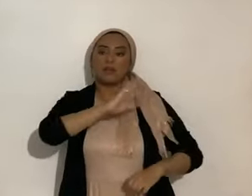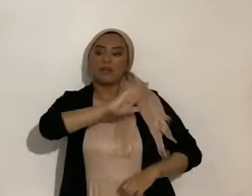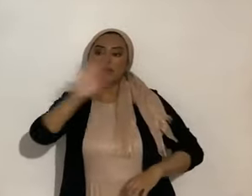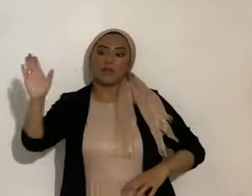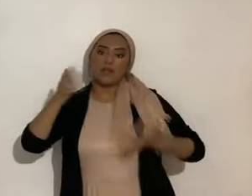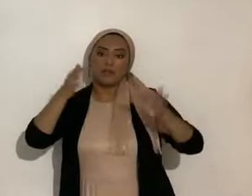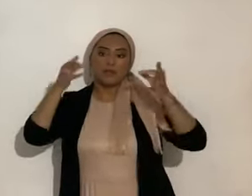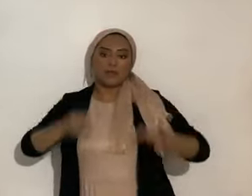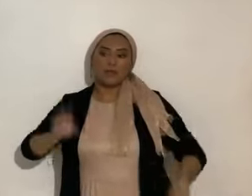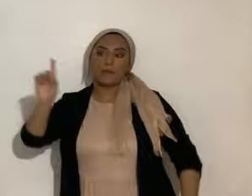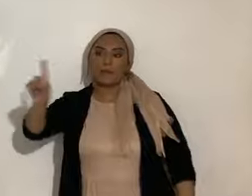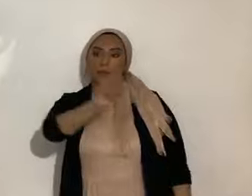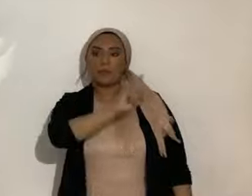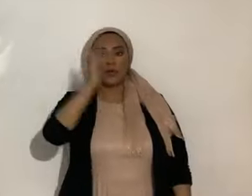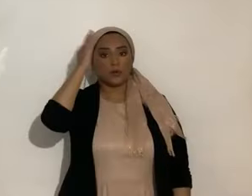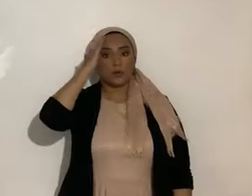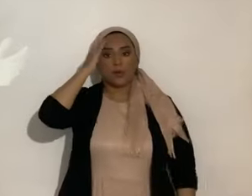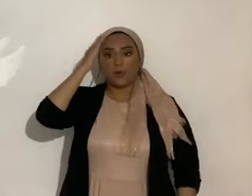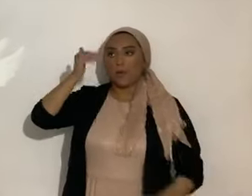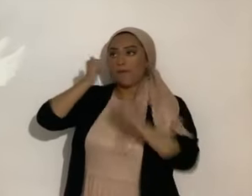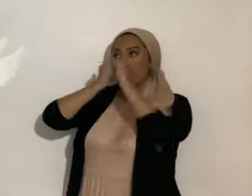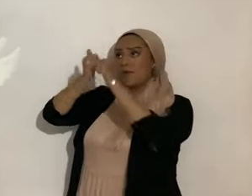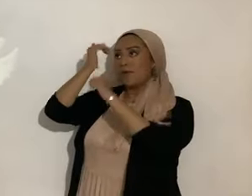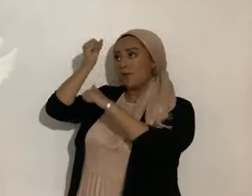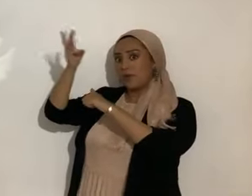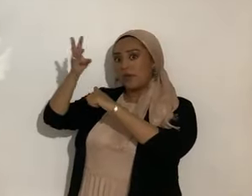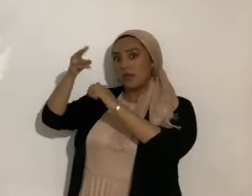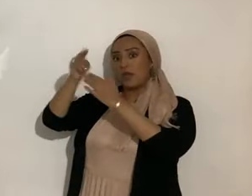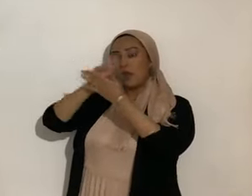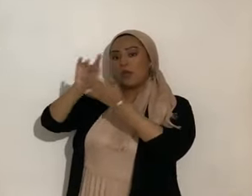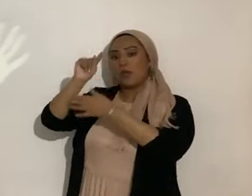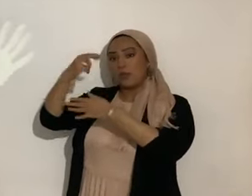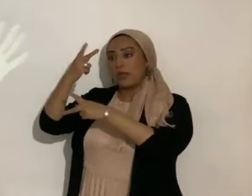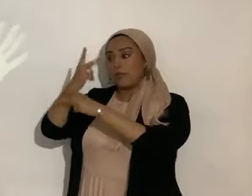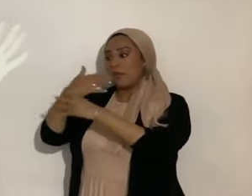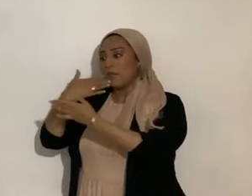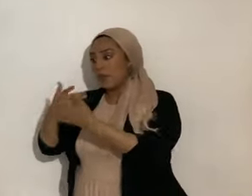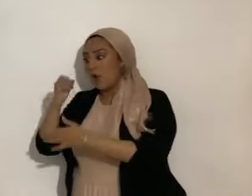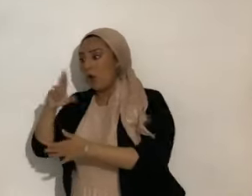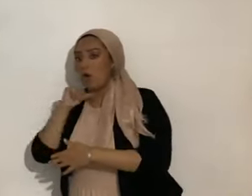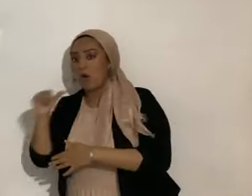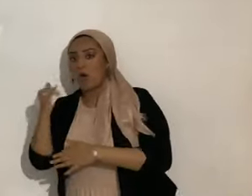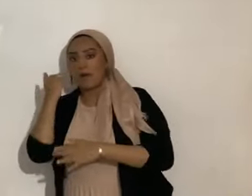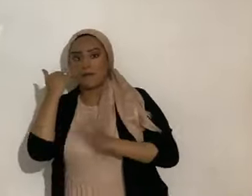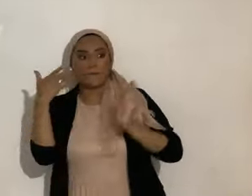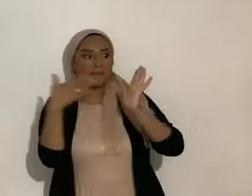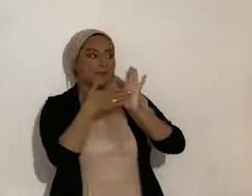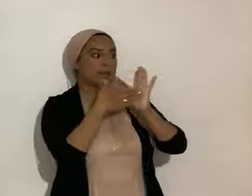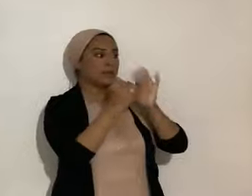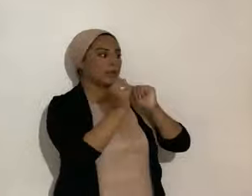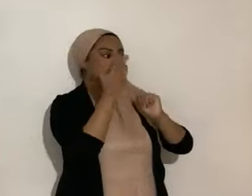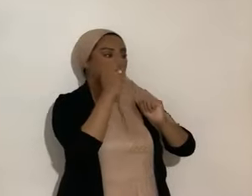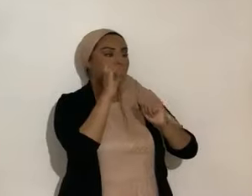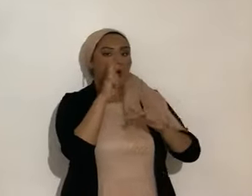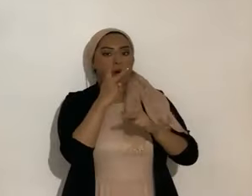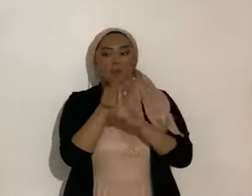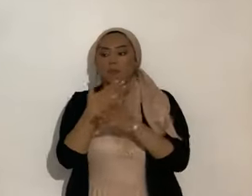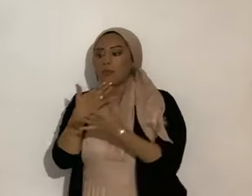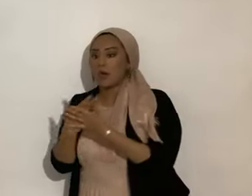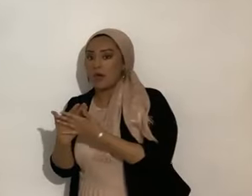voluntaria, es decir, cada quien sabe si sigue a Yahshua y su bendita Torah la cumple bien o no. O si transgrede a alguien en Shabbat o lo guarda